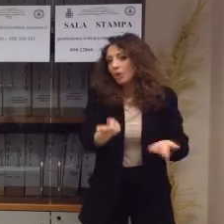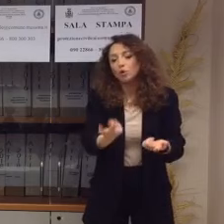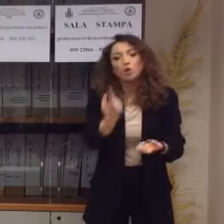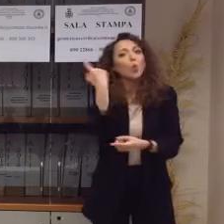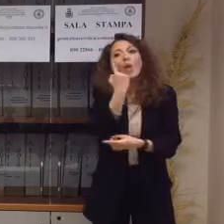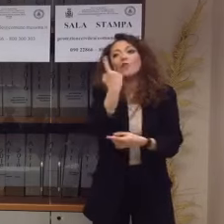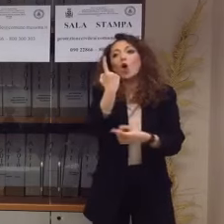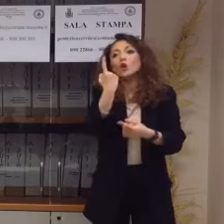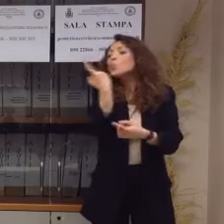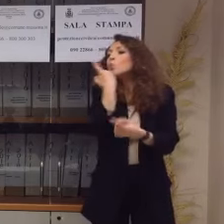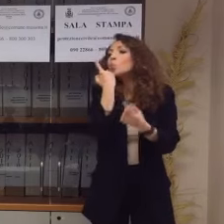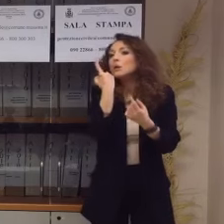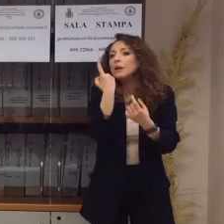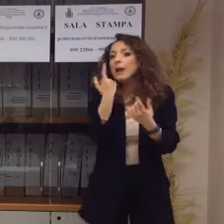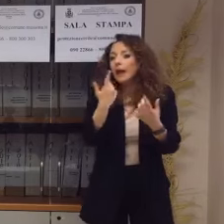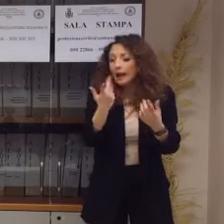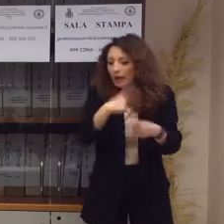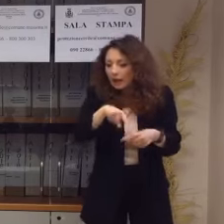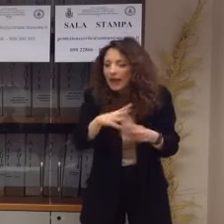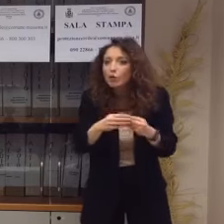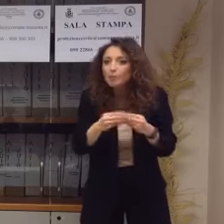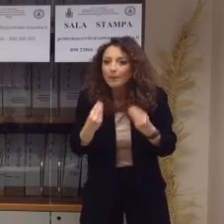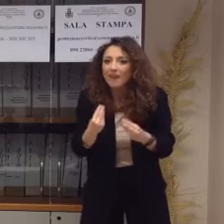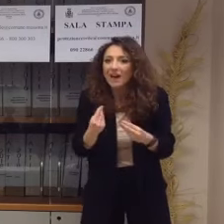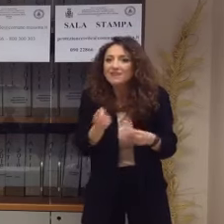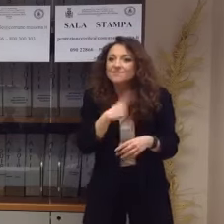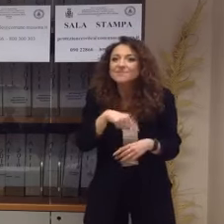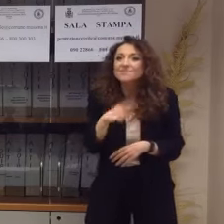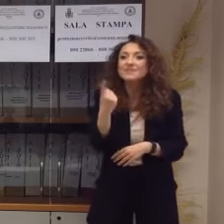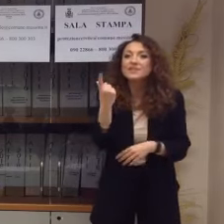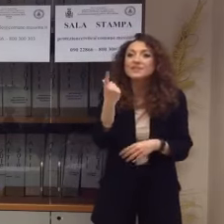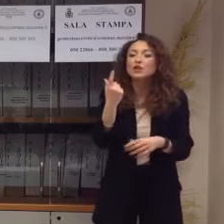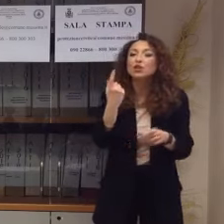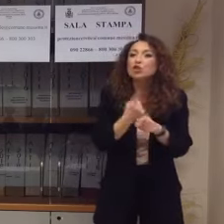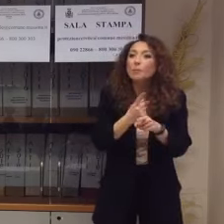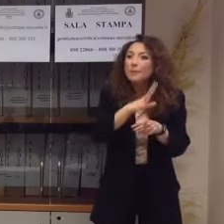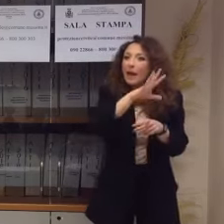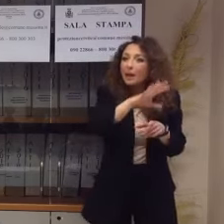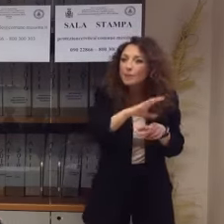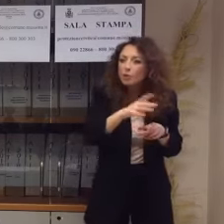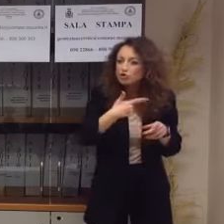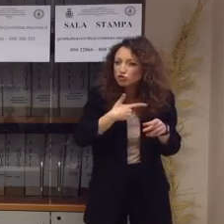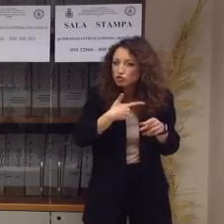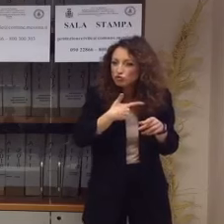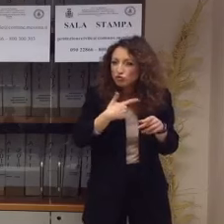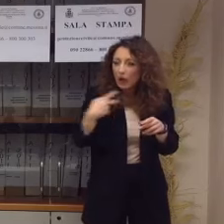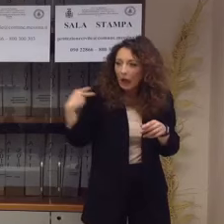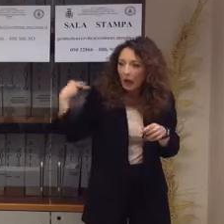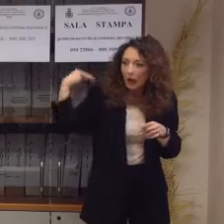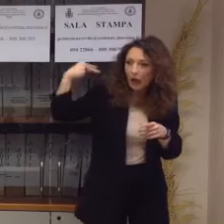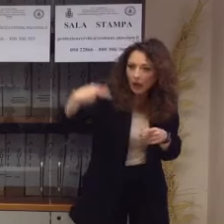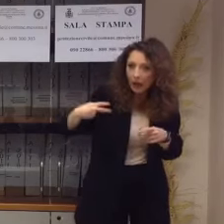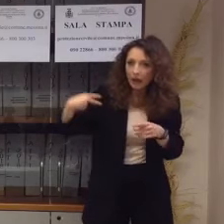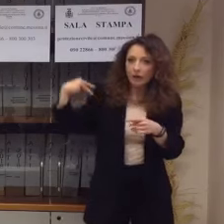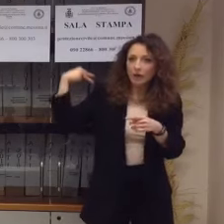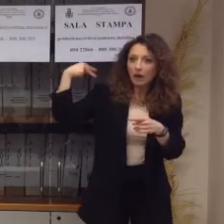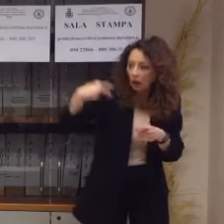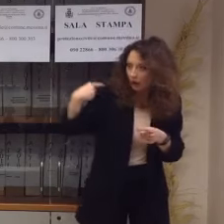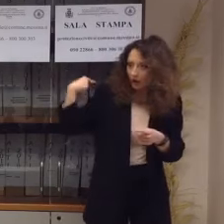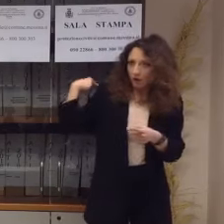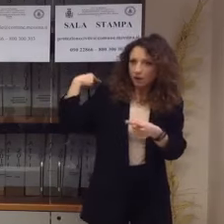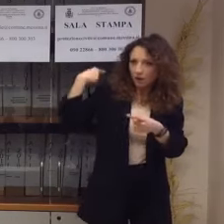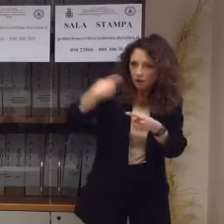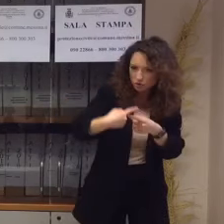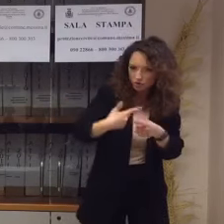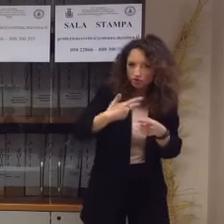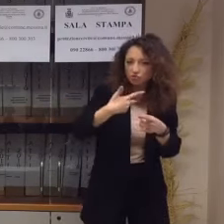dobbiamo fare? Noi dobbiamo prendere la liquidità dove è stata nascosta in questi anni, mi permetto di dire, nascosta